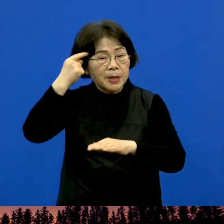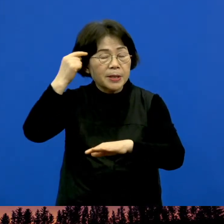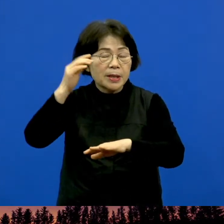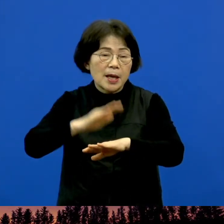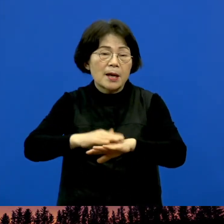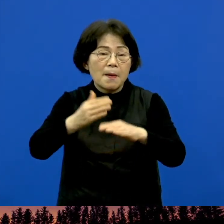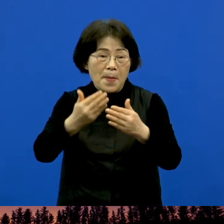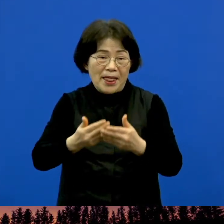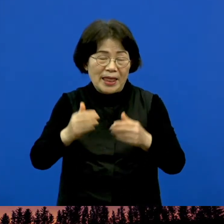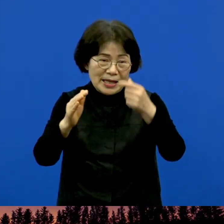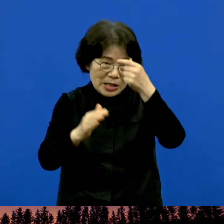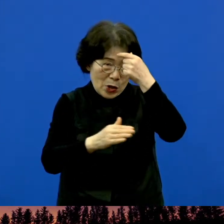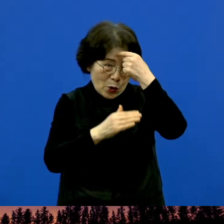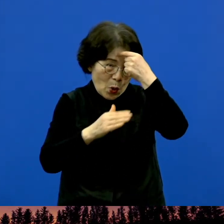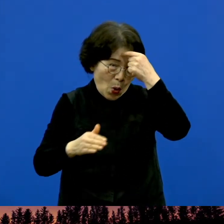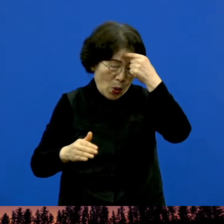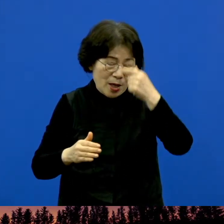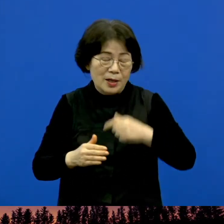사람들이에요.